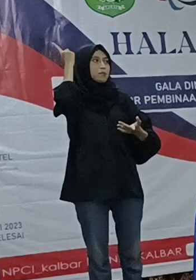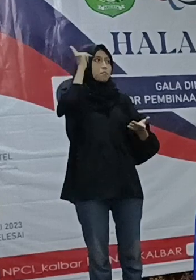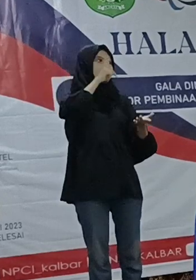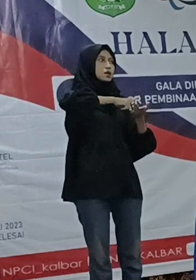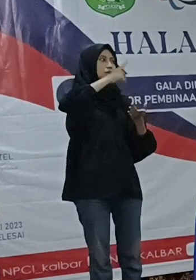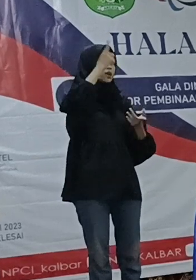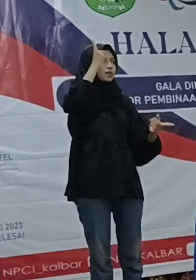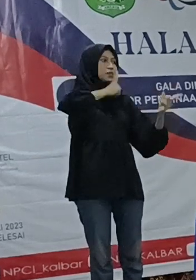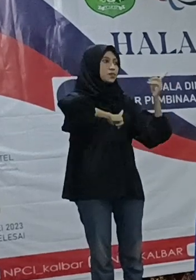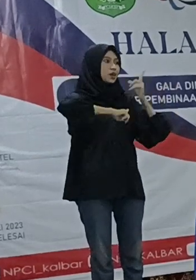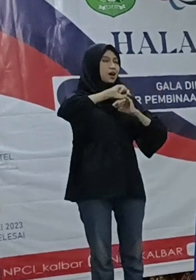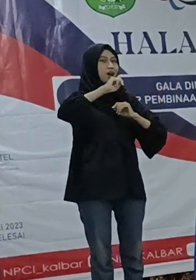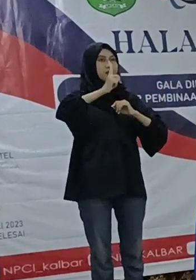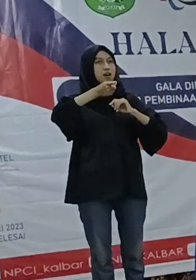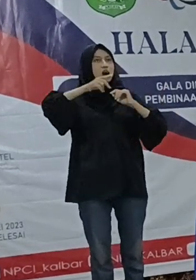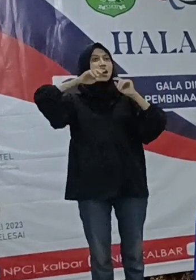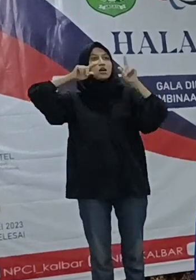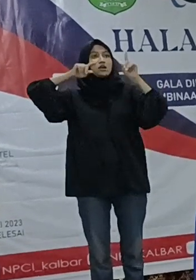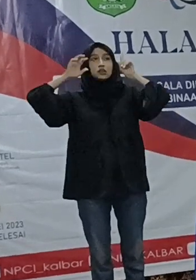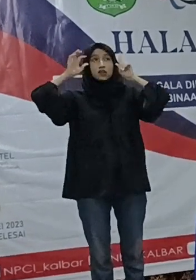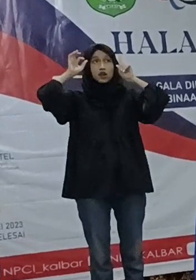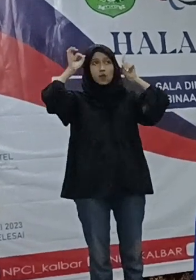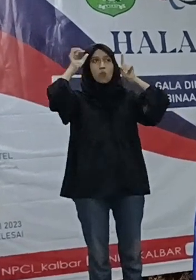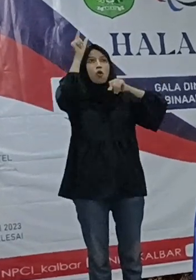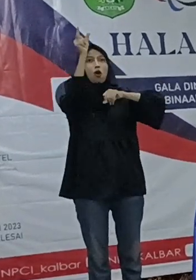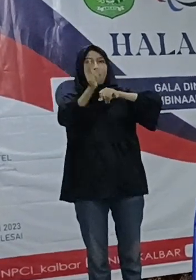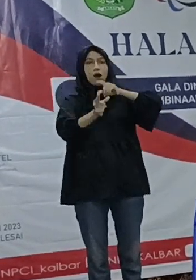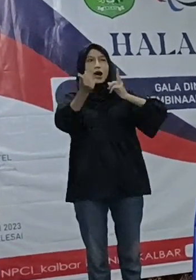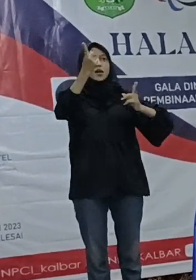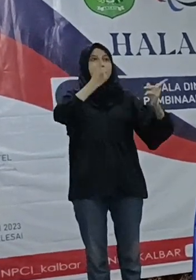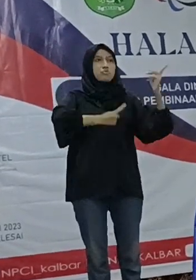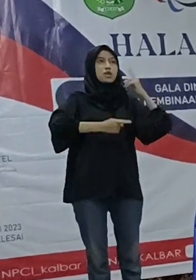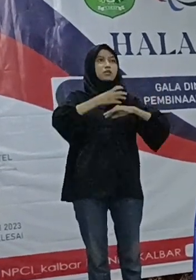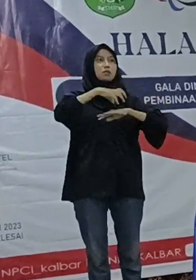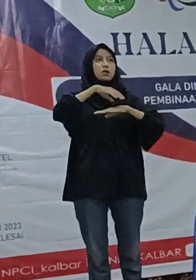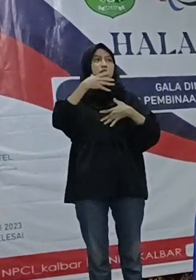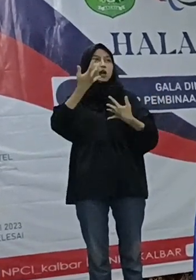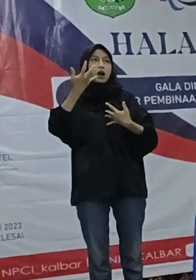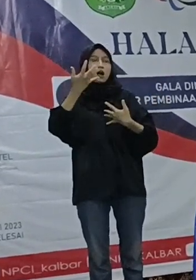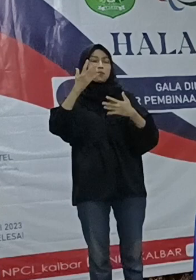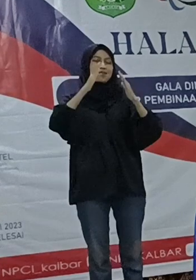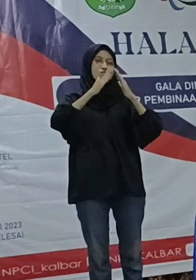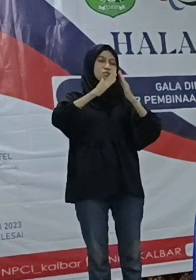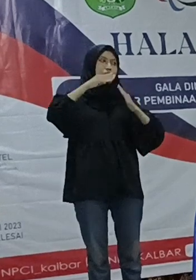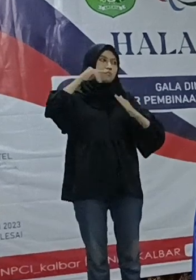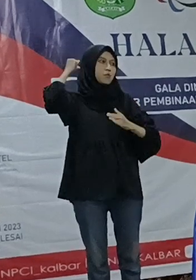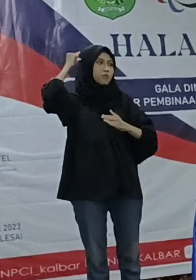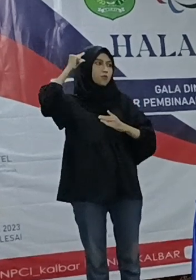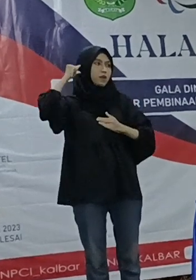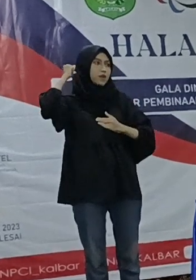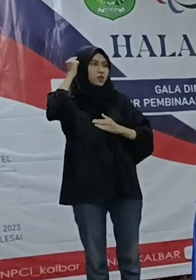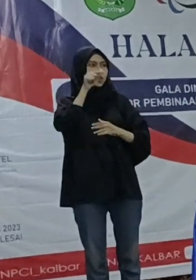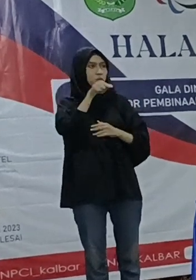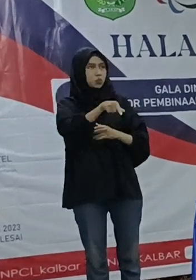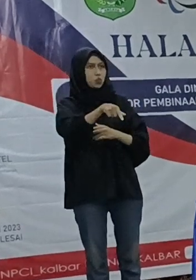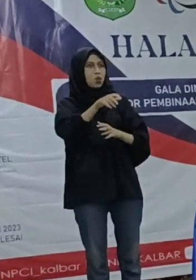itu 1000 lebih sedikit. Itu pun paling banyak dana NPCI yang